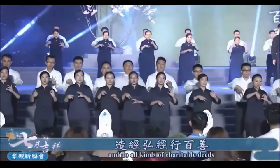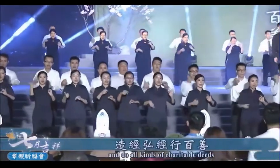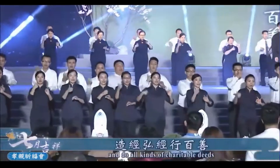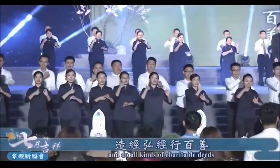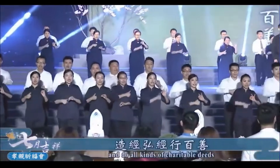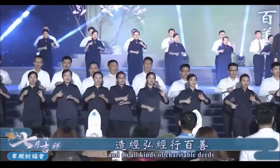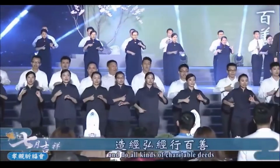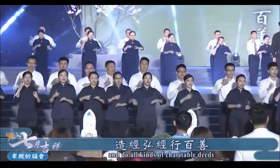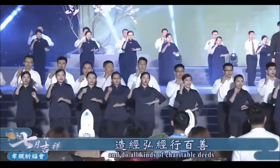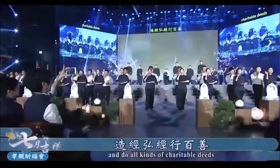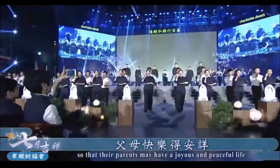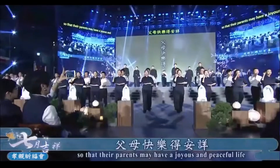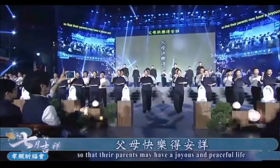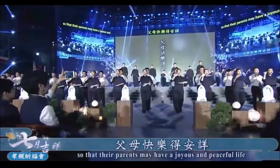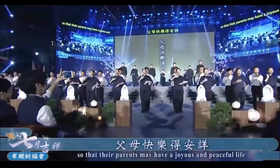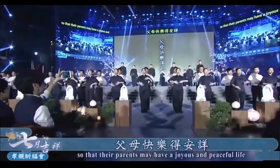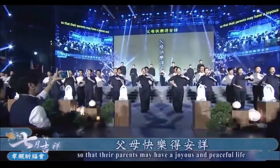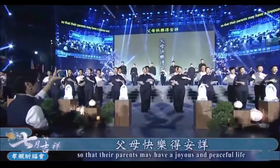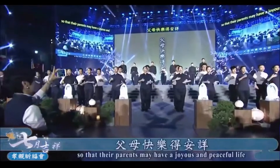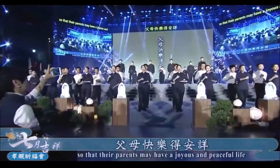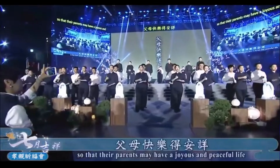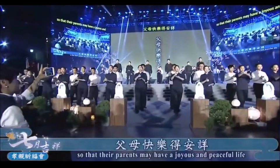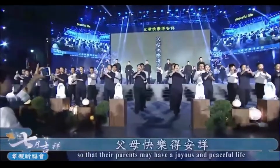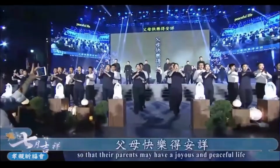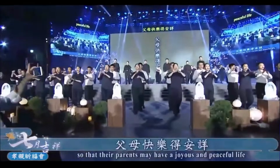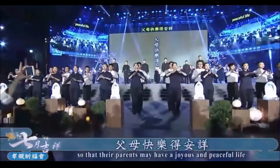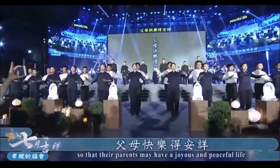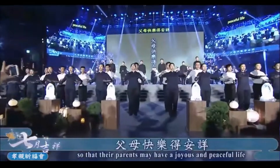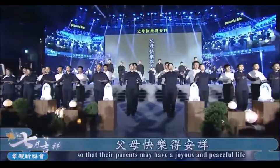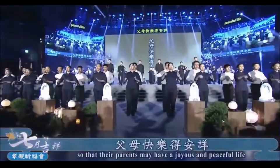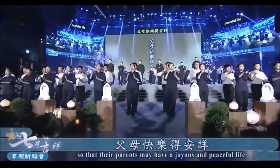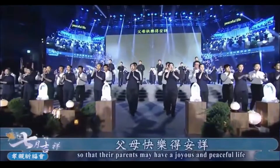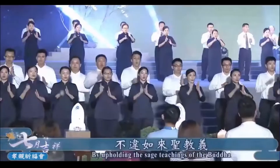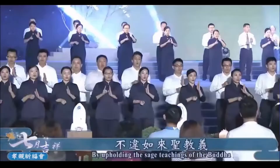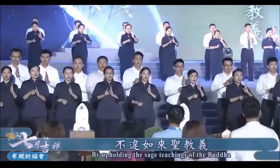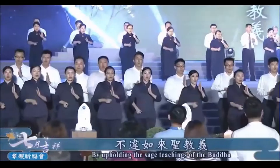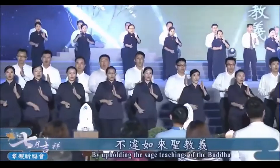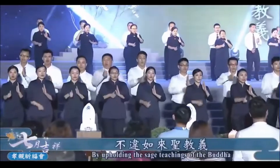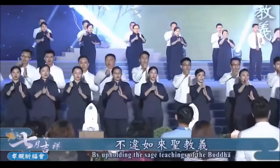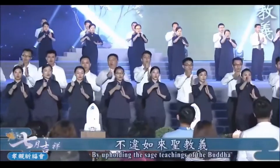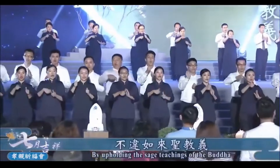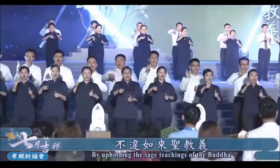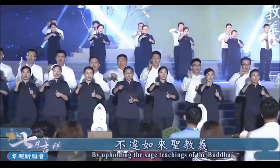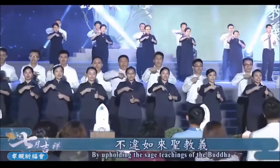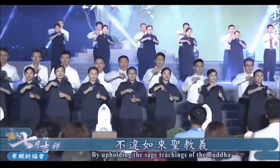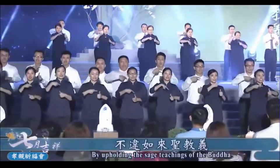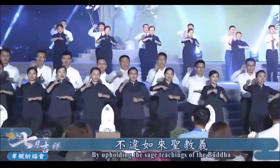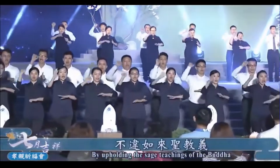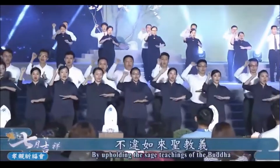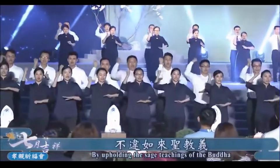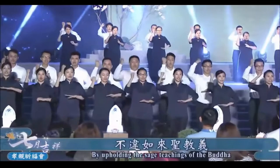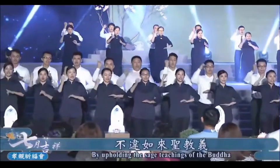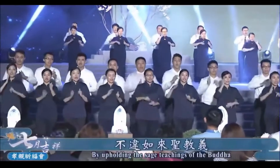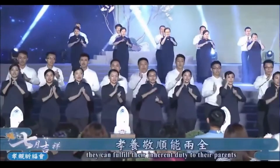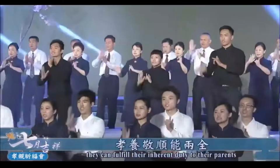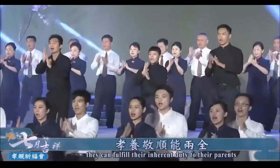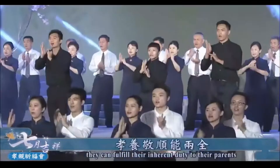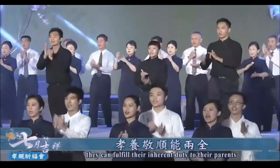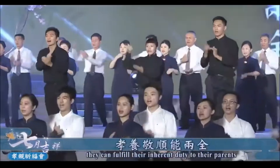白山，父母快乐的安详，不为如来生教义，孝养